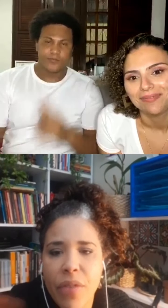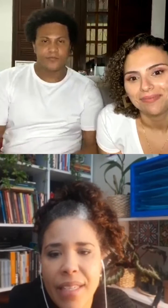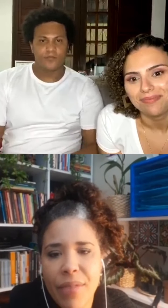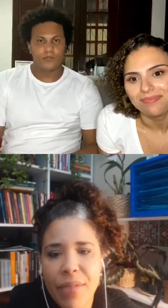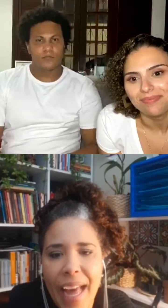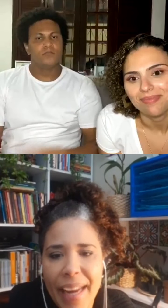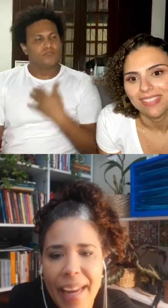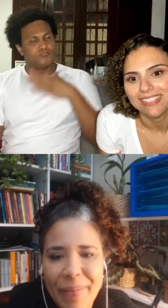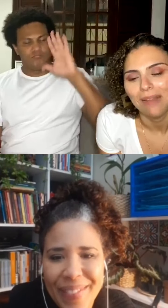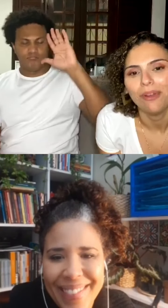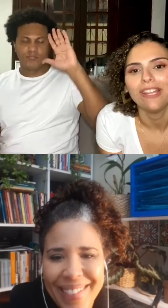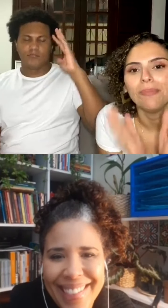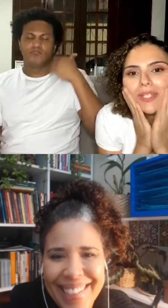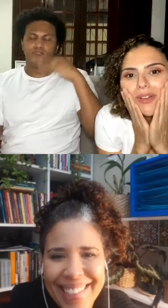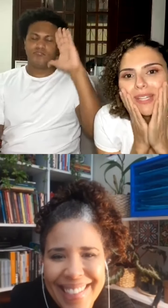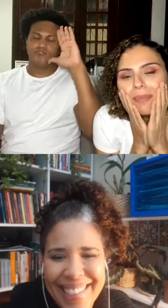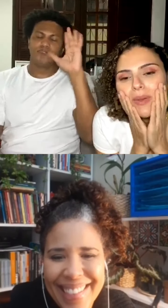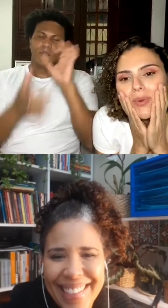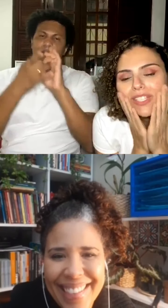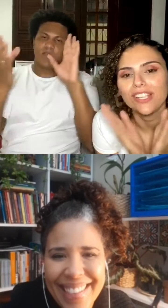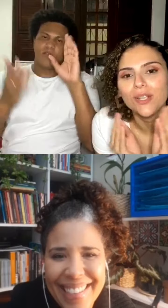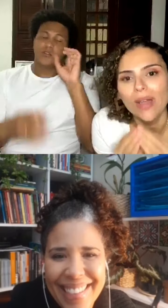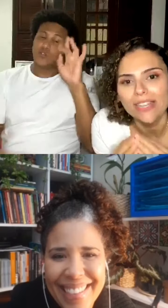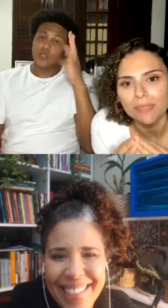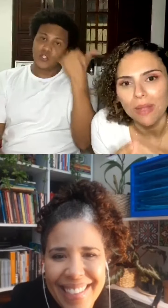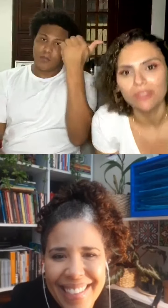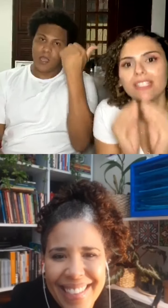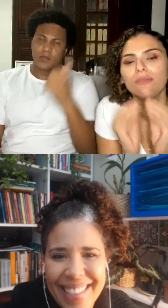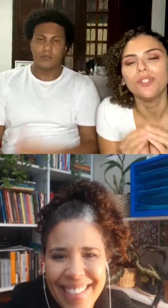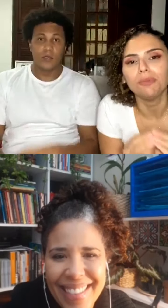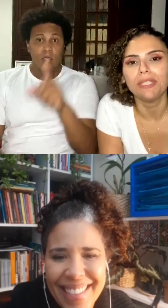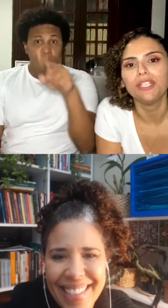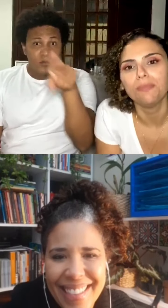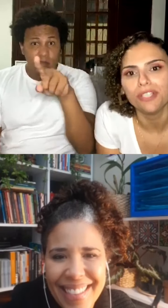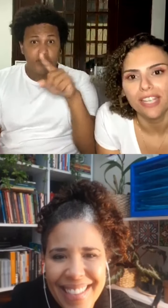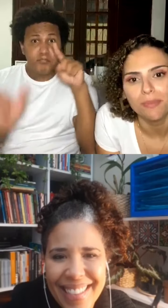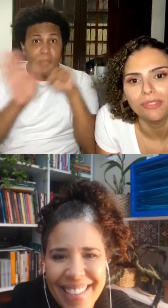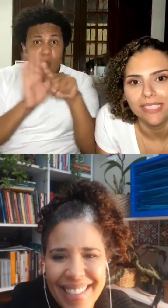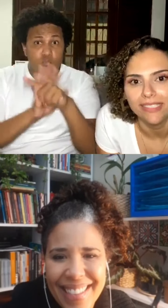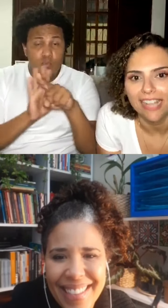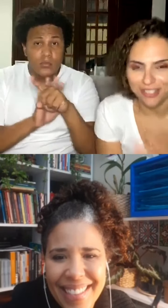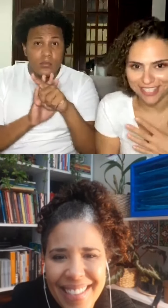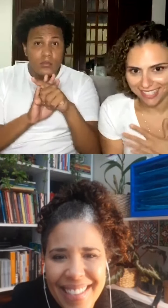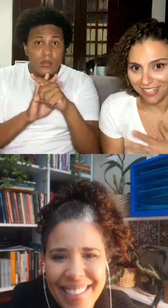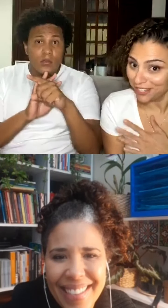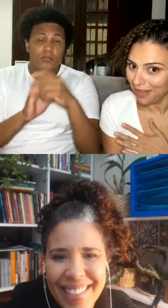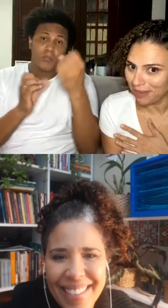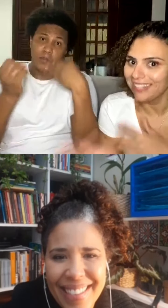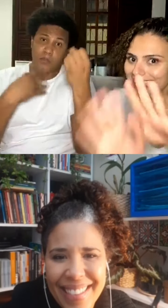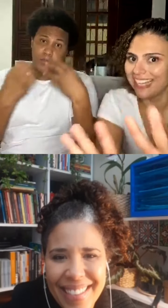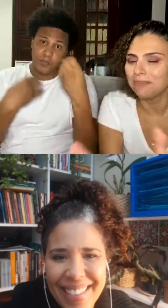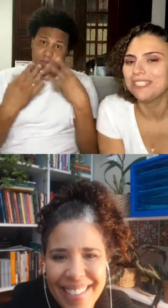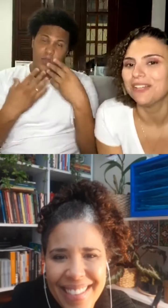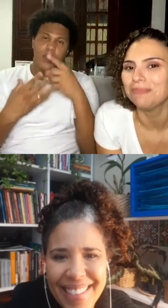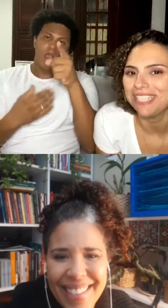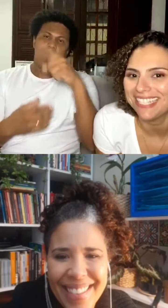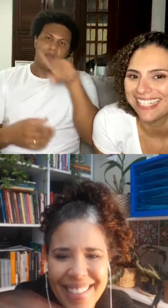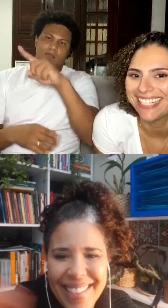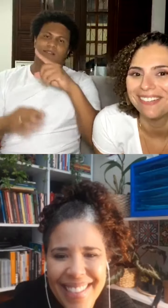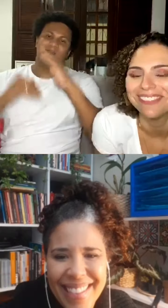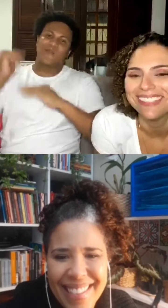vocês avisarem. Tá bom. E o pessoal que tem perguntas, gente, guarde as perguntas que em outro momento a gente pode responder. A gente, assim, né? A gente interpreta e quem responde são as